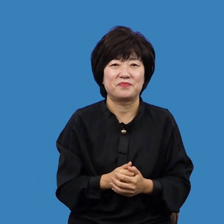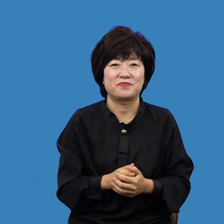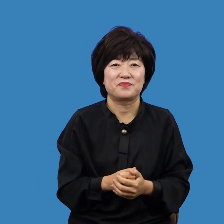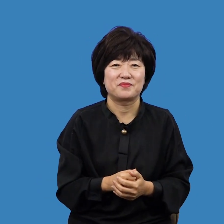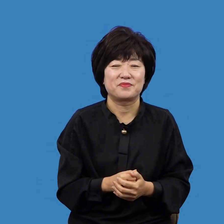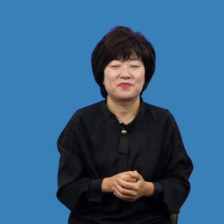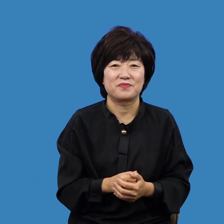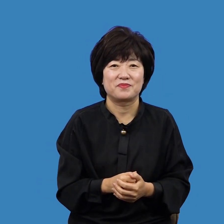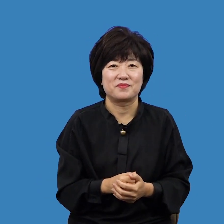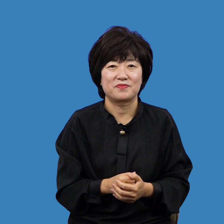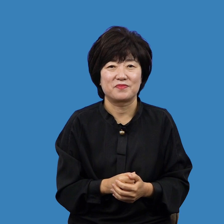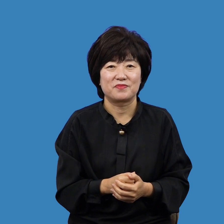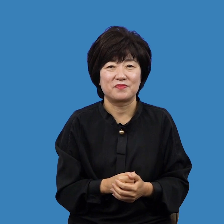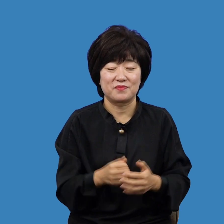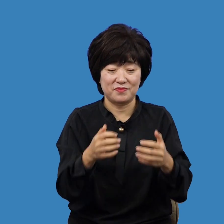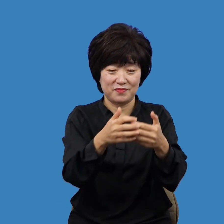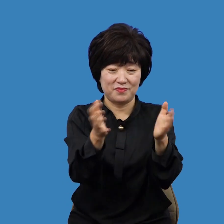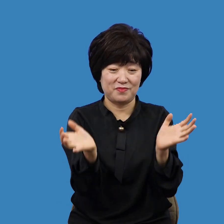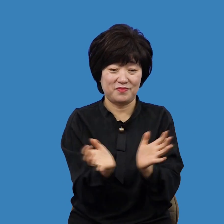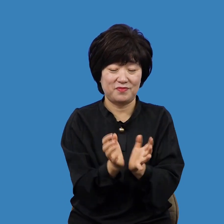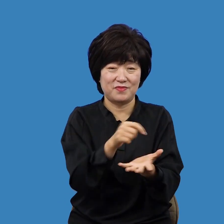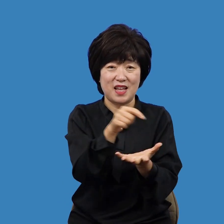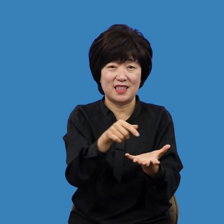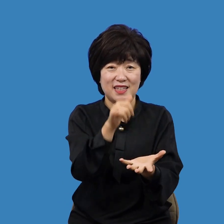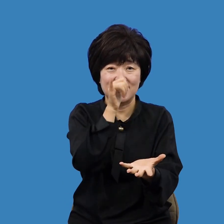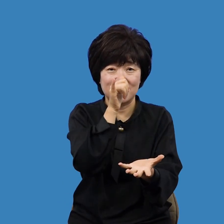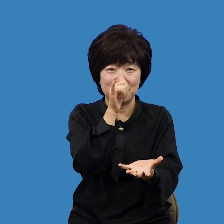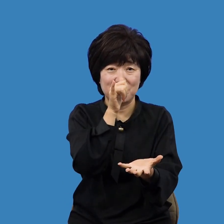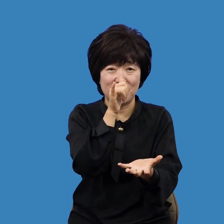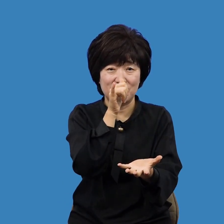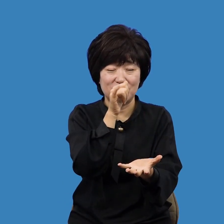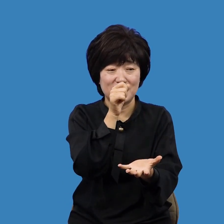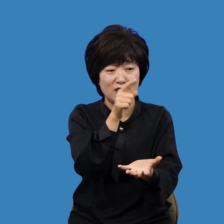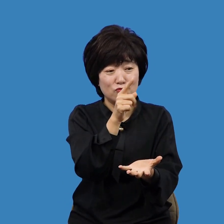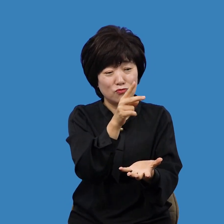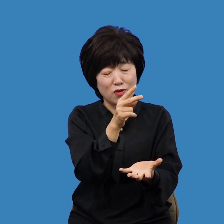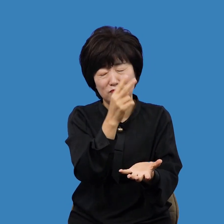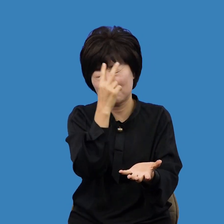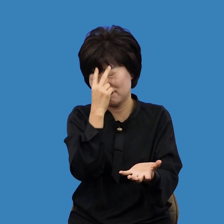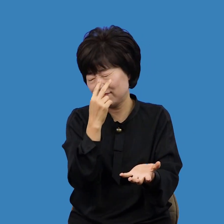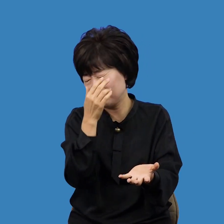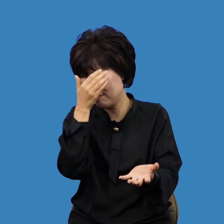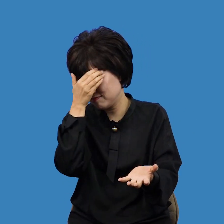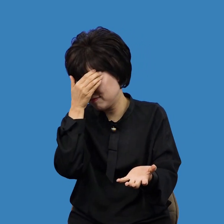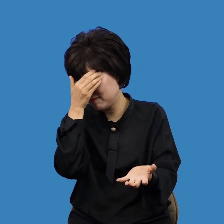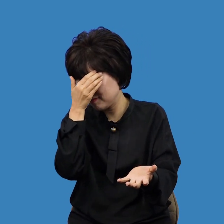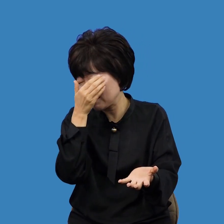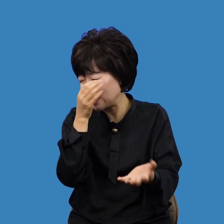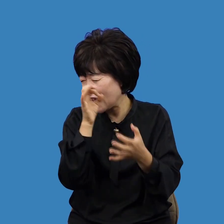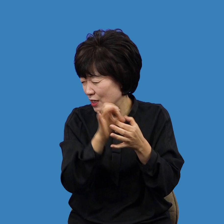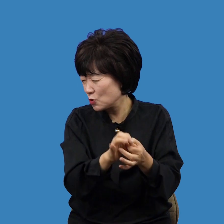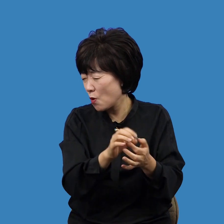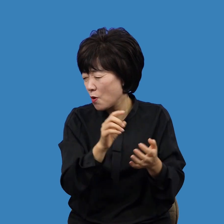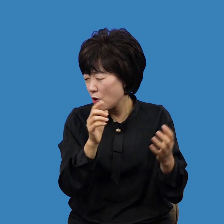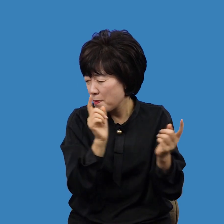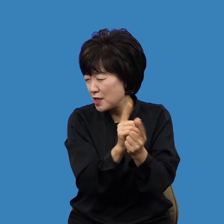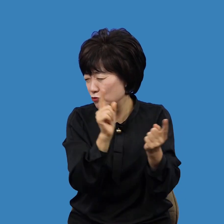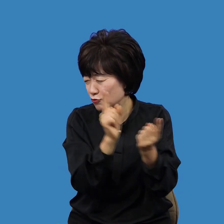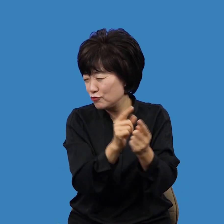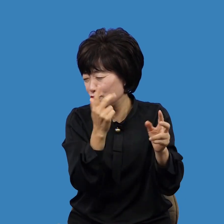이게 여러분 셀에 있어 보시면 다 알 거예요. 이게 한두 번은 모르고 지나가는데 계속 매주